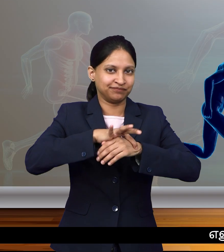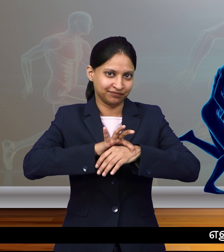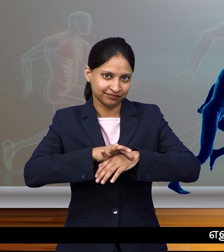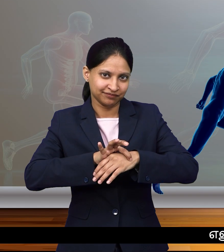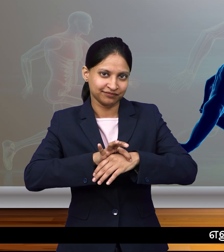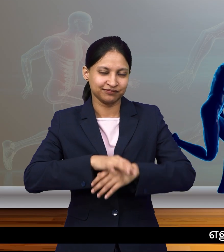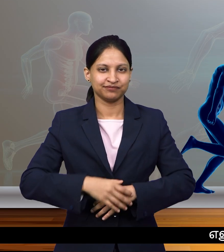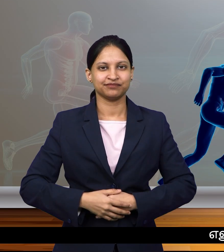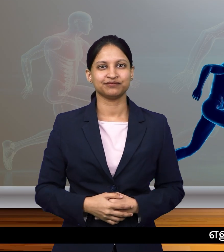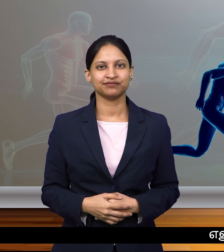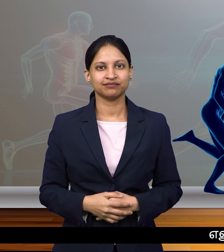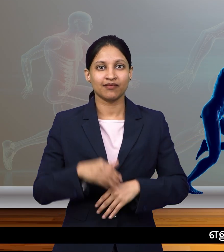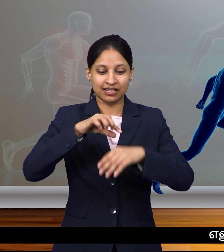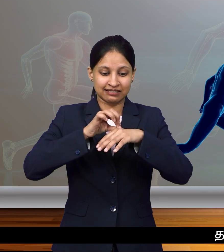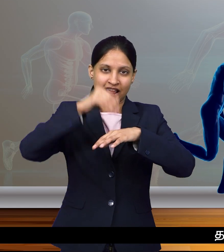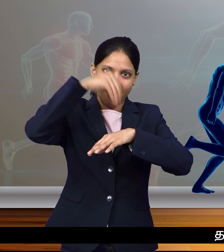எலும்புகள்,